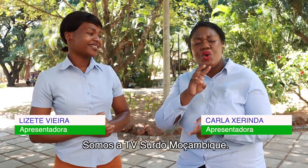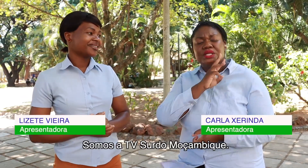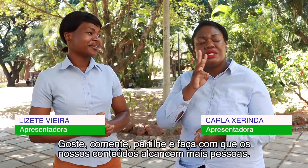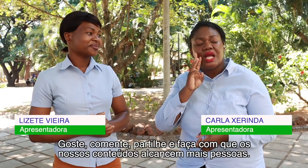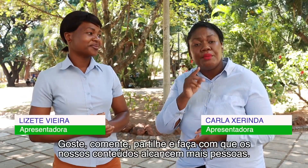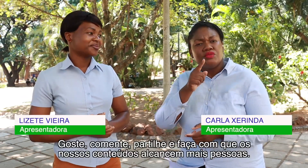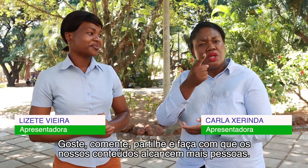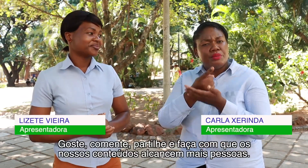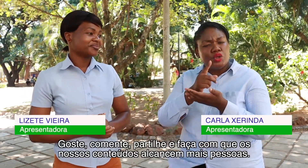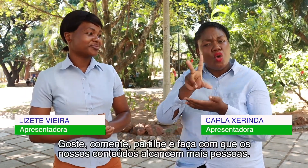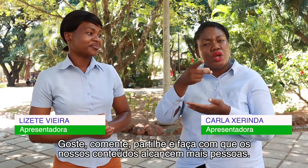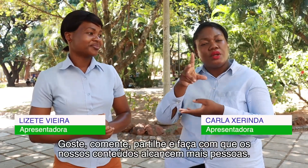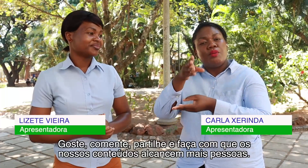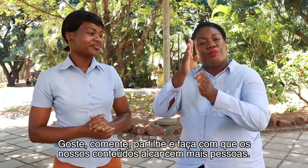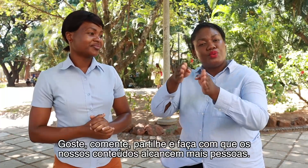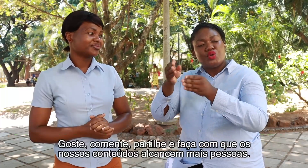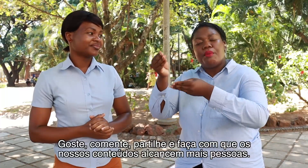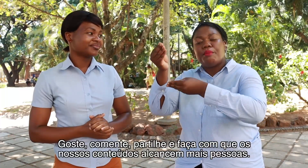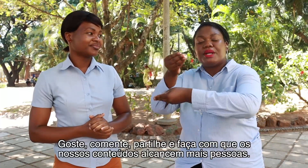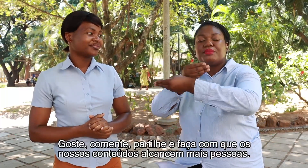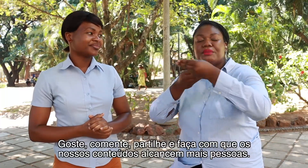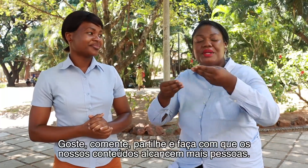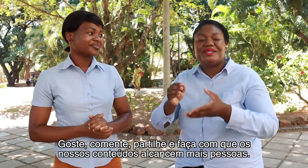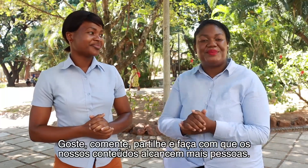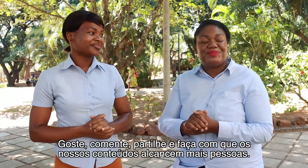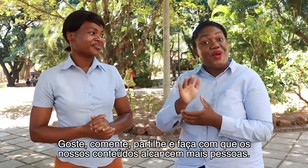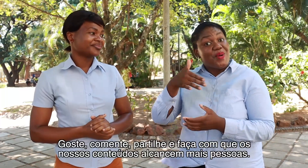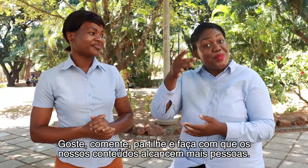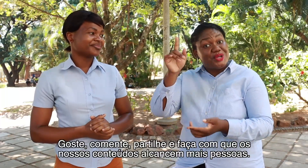Moçambique. Goste, comente, partilhe e